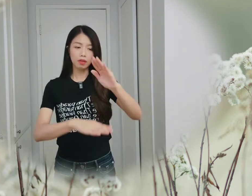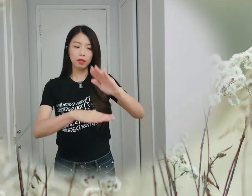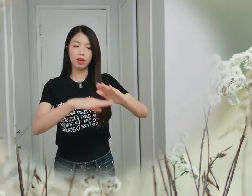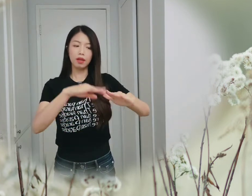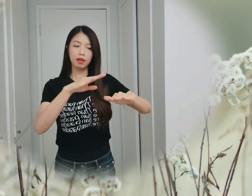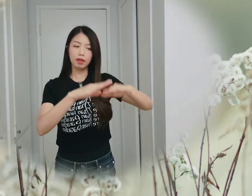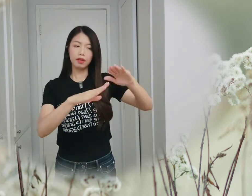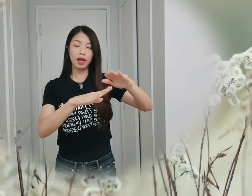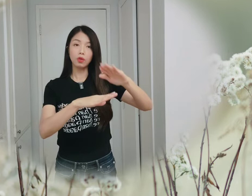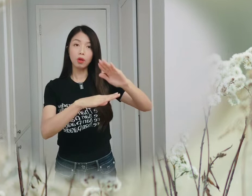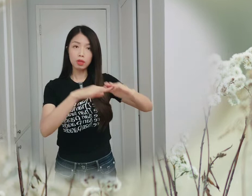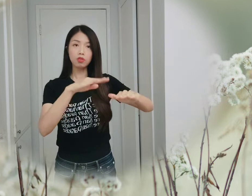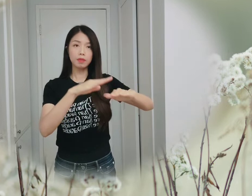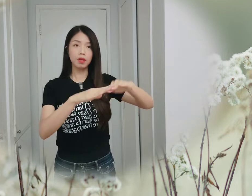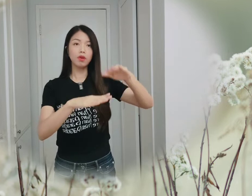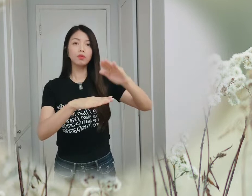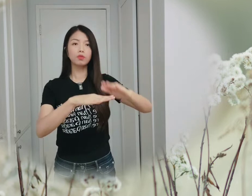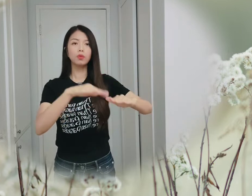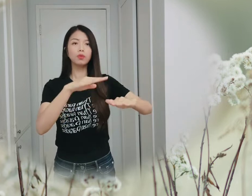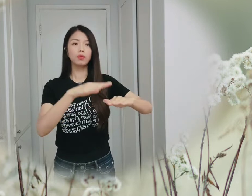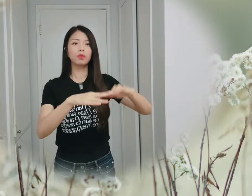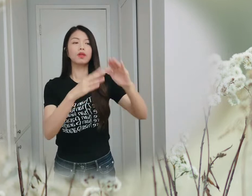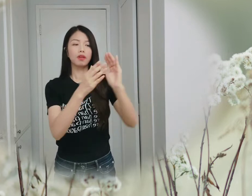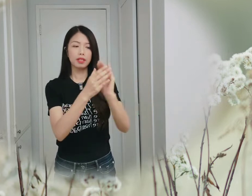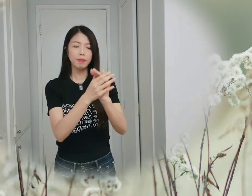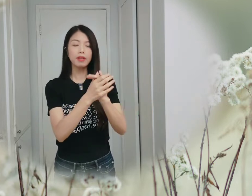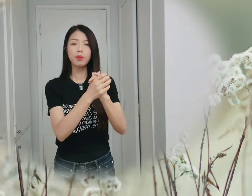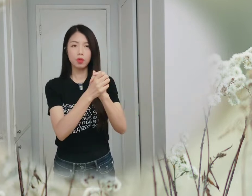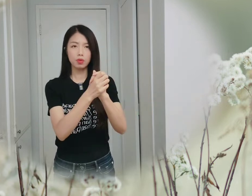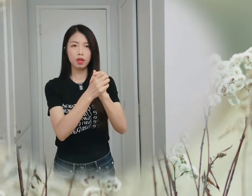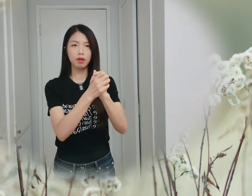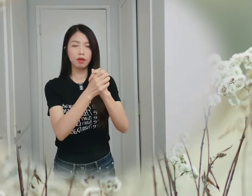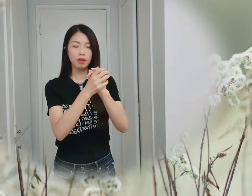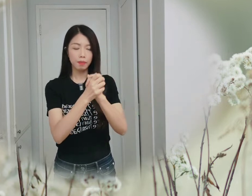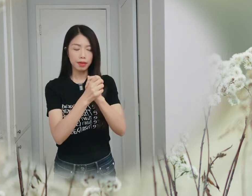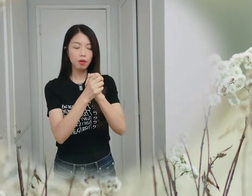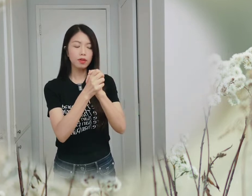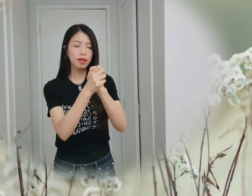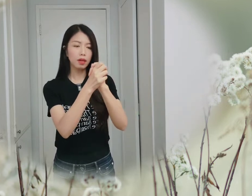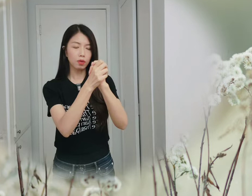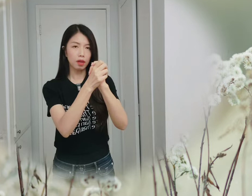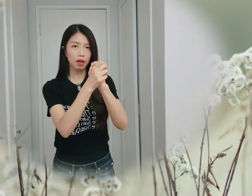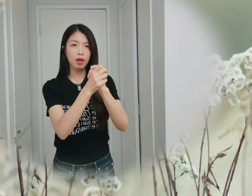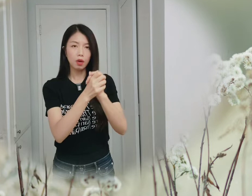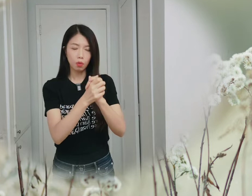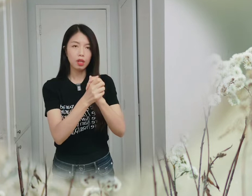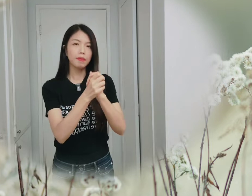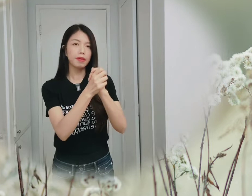손은 이렇게 양손을 터치해 주시면 되고요. 두 손 이렇게 잡아서 표현해 줬어요. 잡아서 살짝